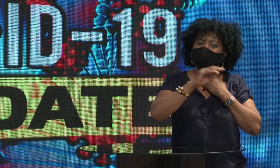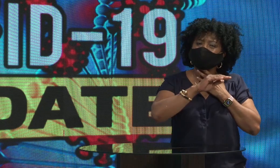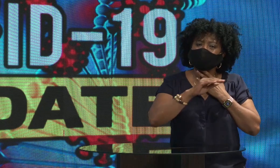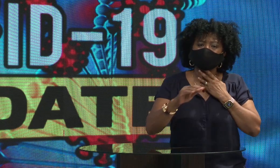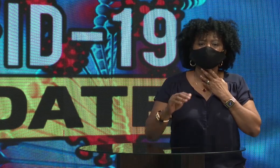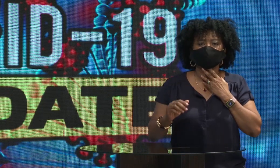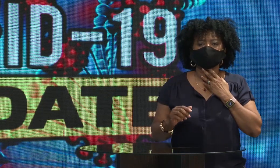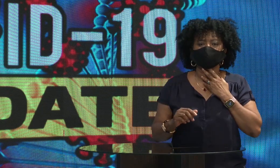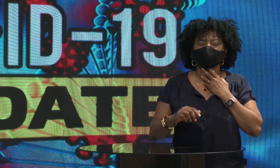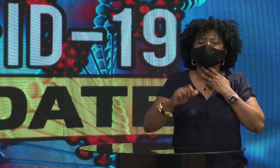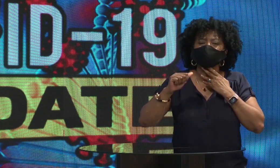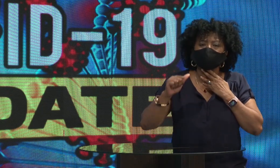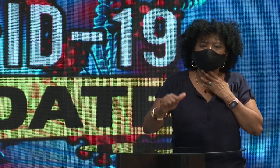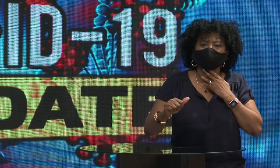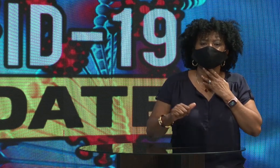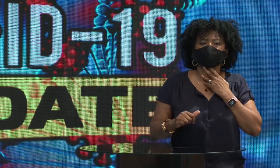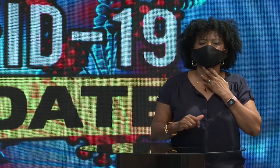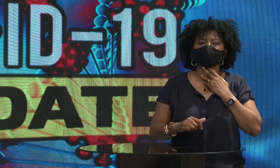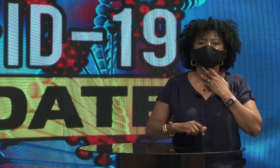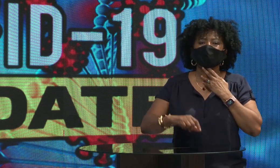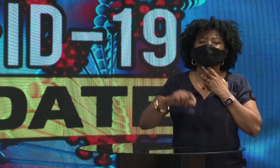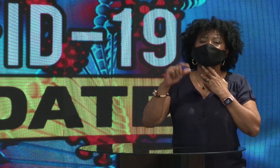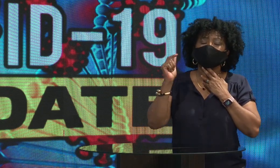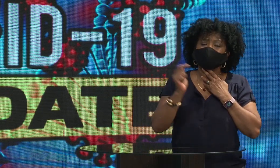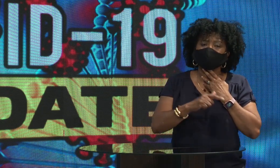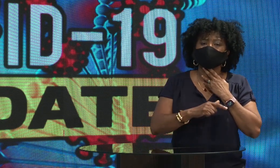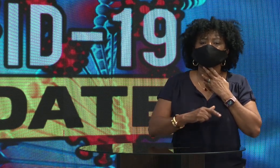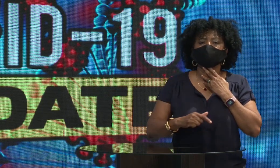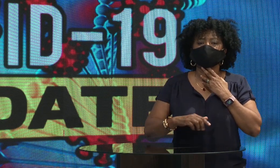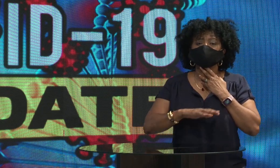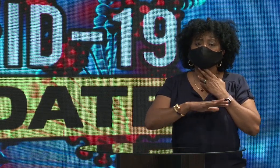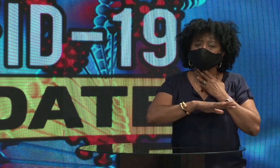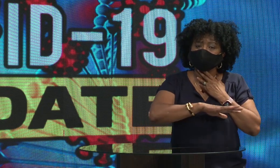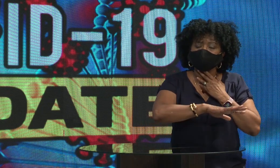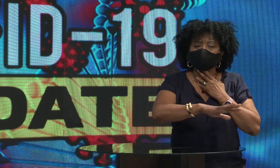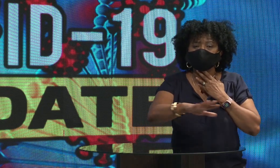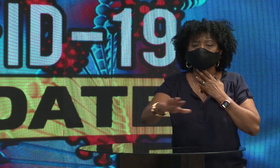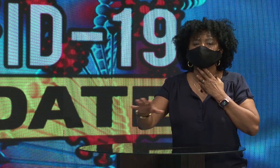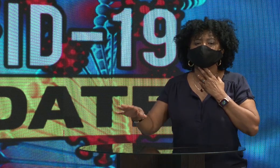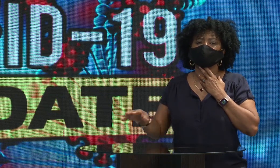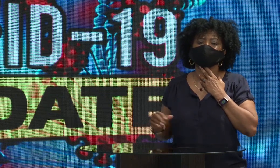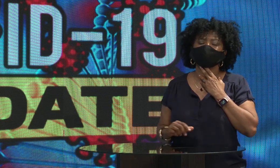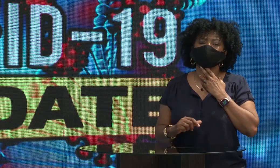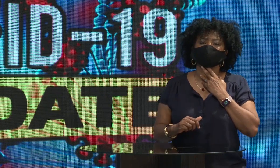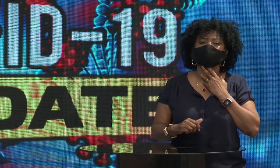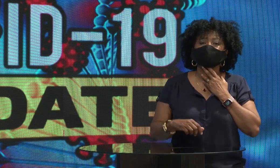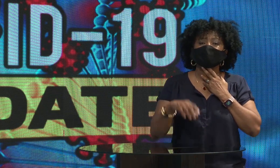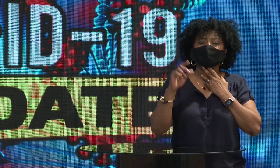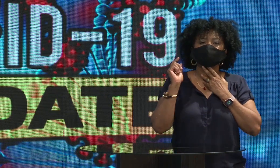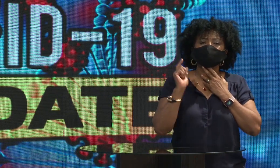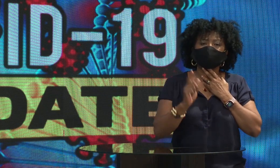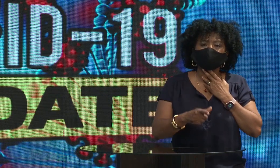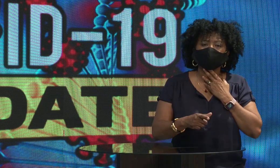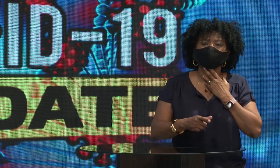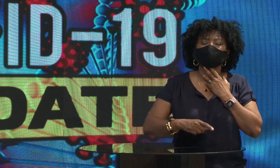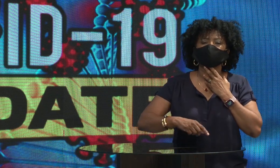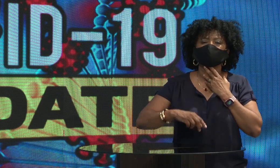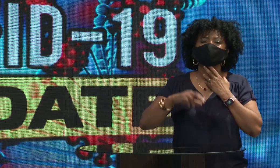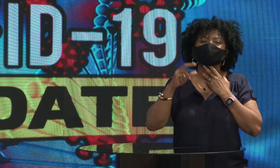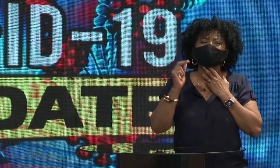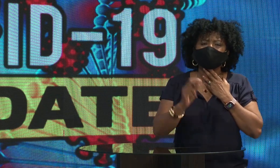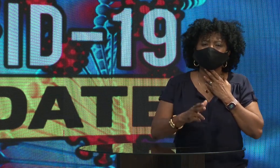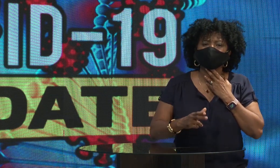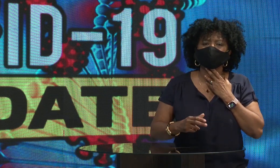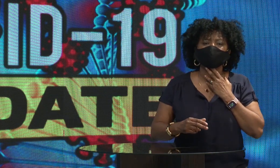en dat bedoel ik alle niveaus, de schoonmaaksters die elke dag moeten gaan om te zorgen dat de boel gedesinfecteerd wordt, de